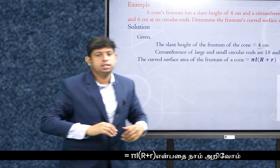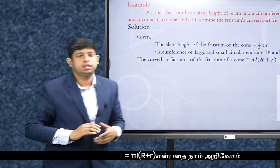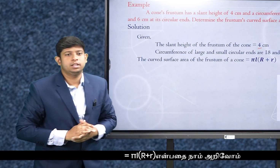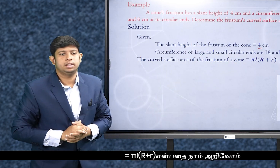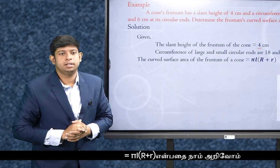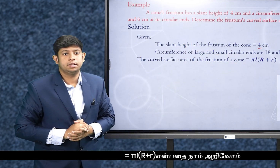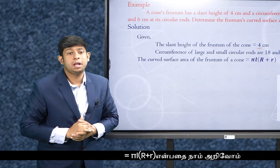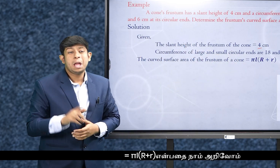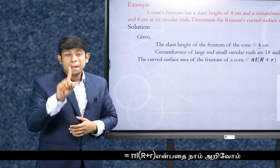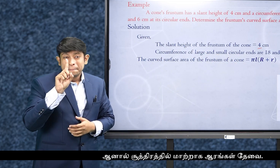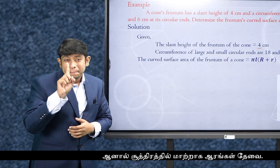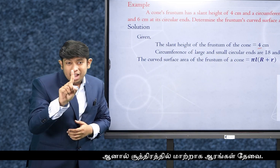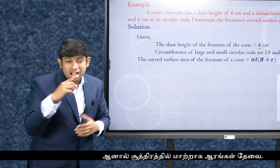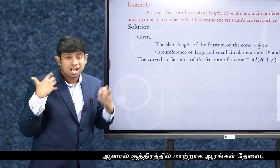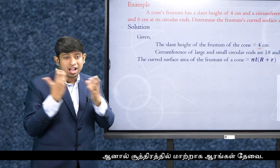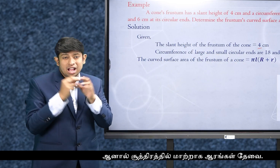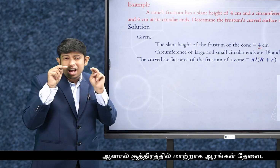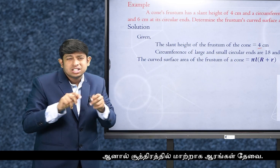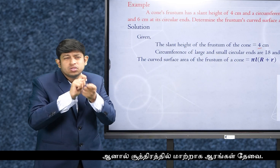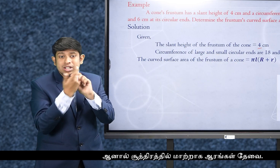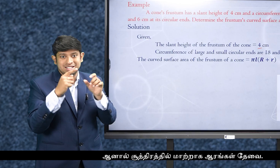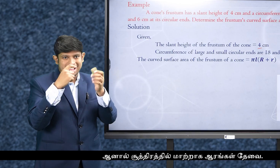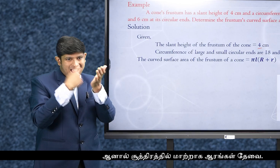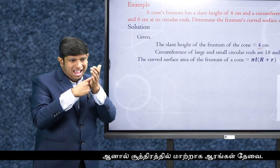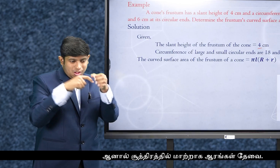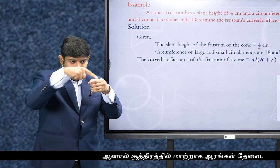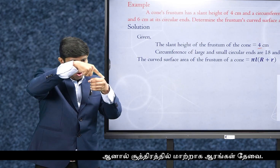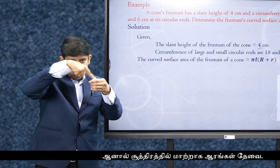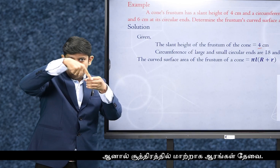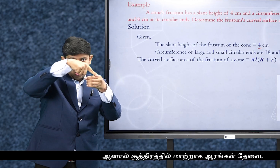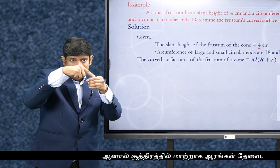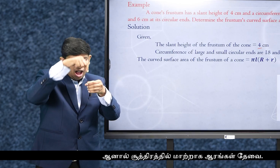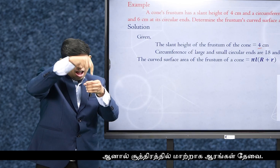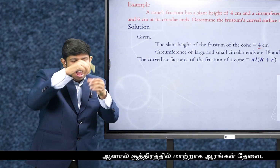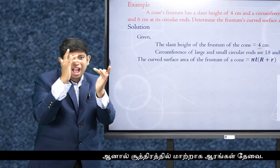நாம் அறிவோம். ஆனால் சூத்திரத்தில் மாற்றாக ஆரங்கள் தேவை.